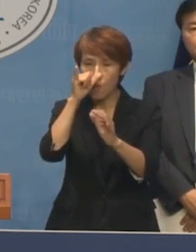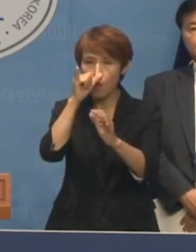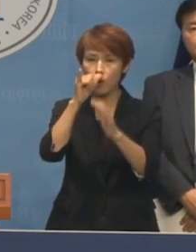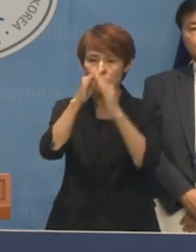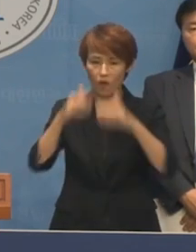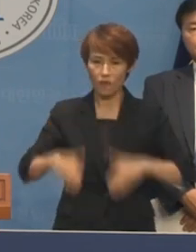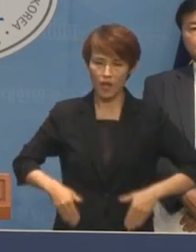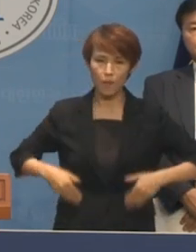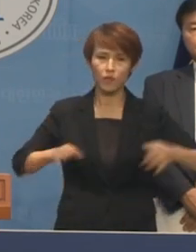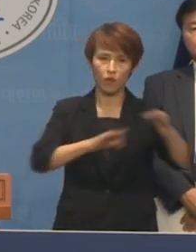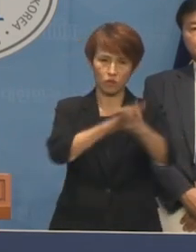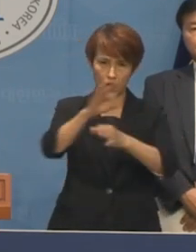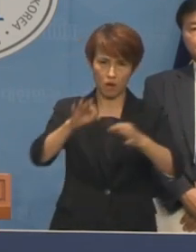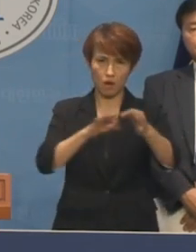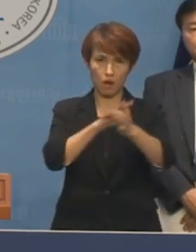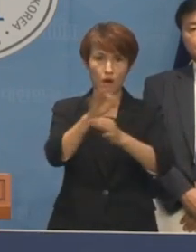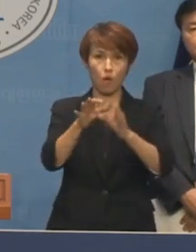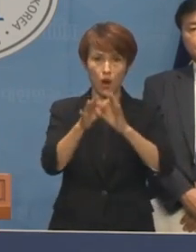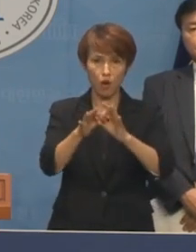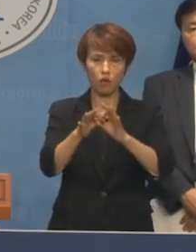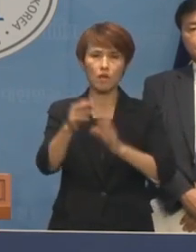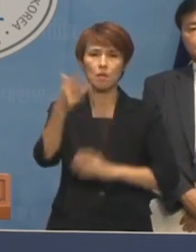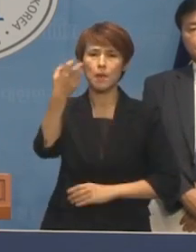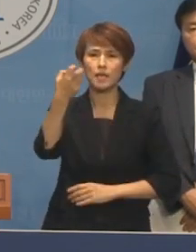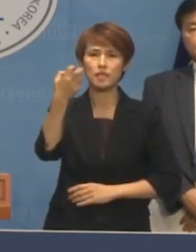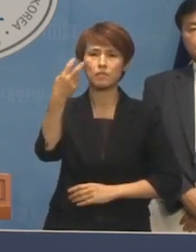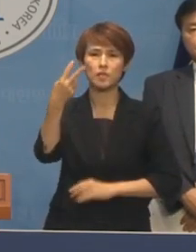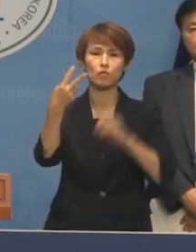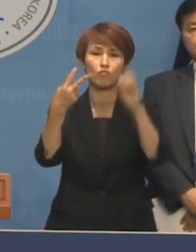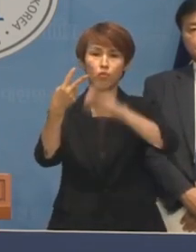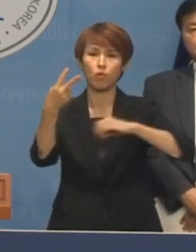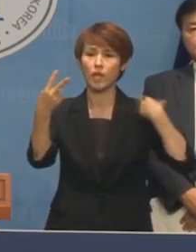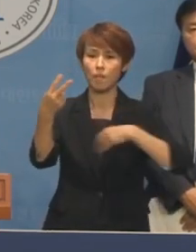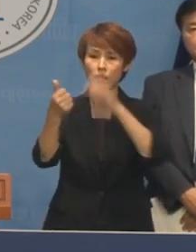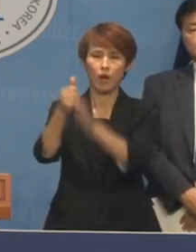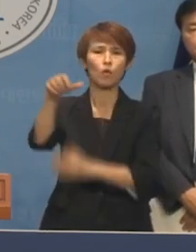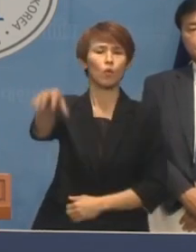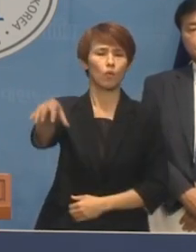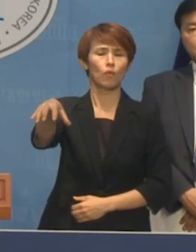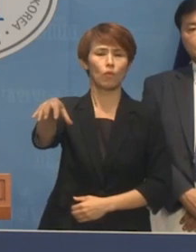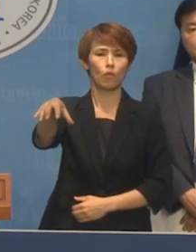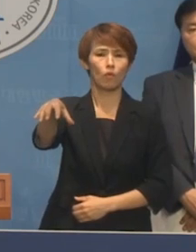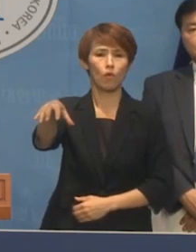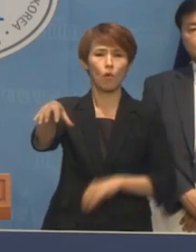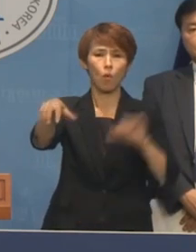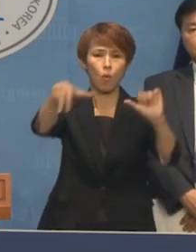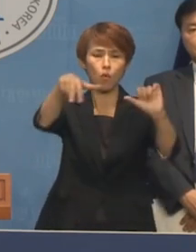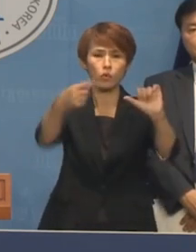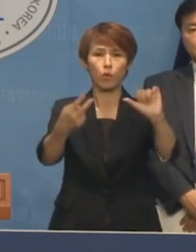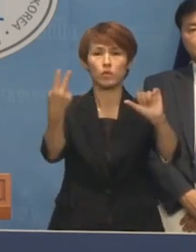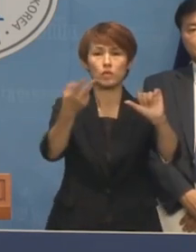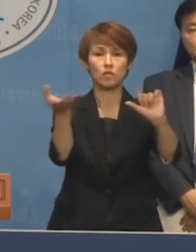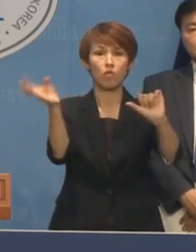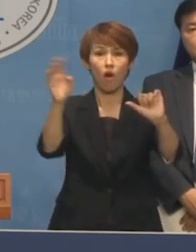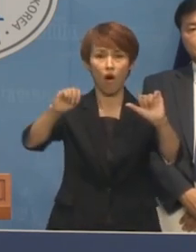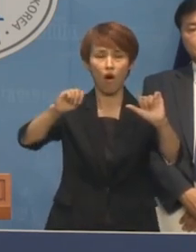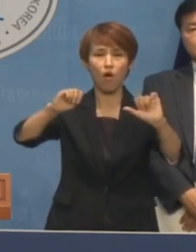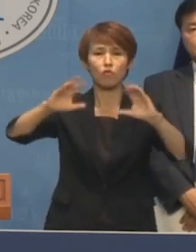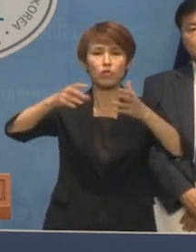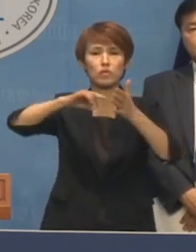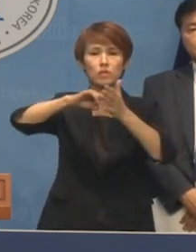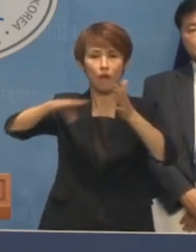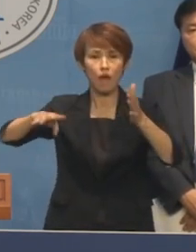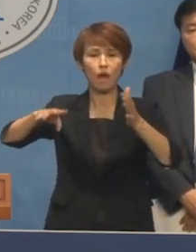경제 생산 실적의 82%를 담당하고 있고 5조 2천억 원의 국세